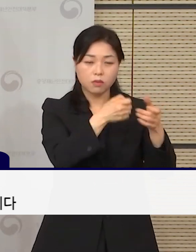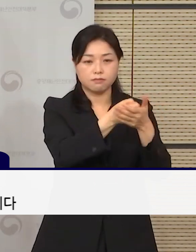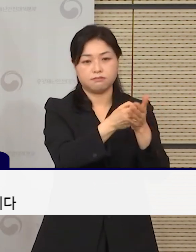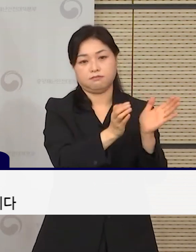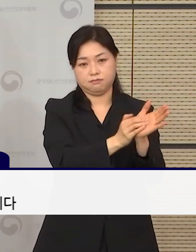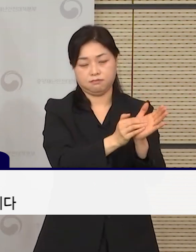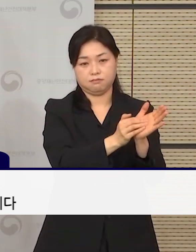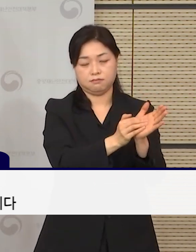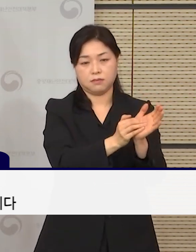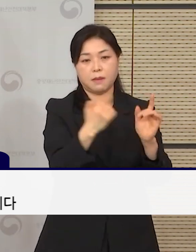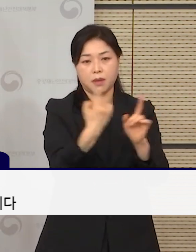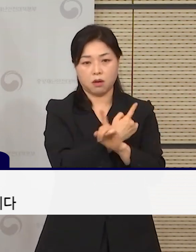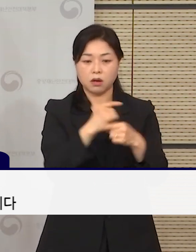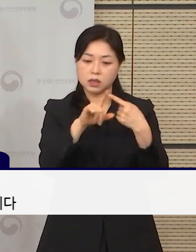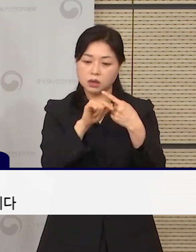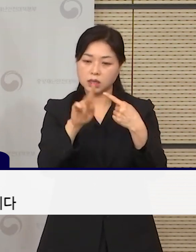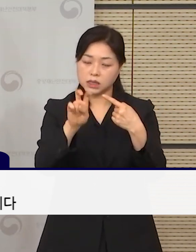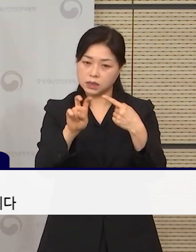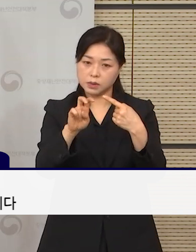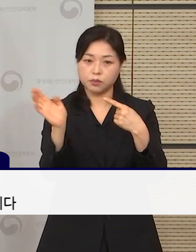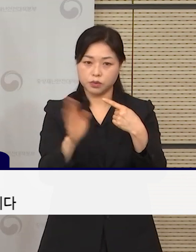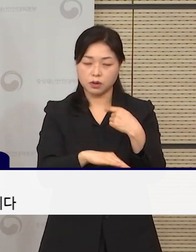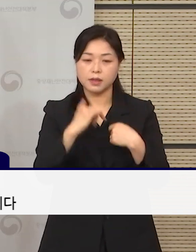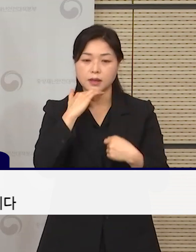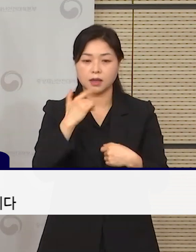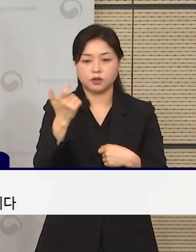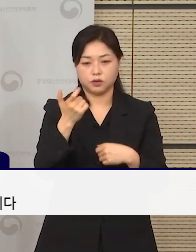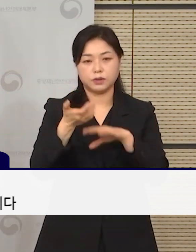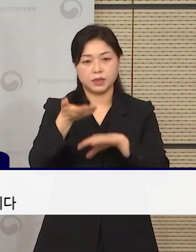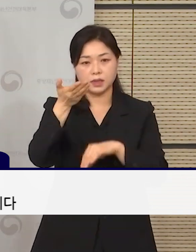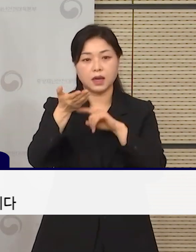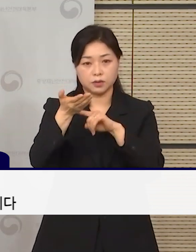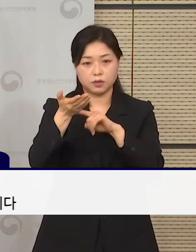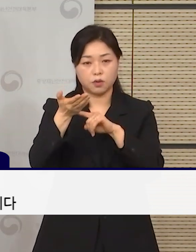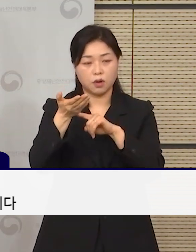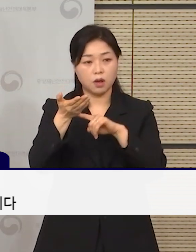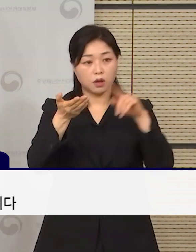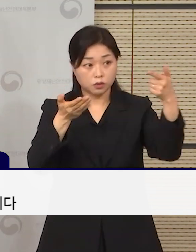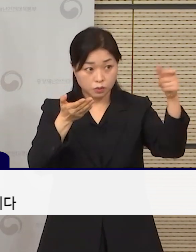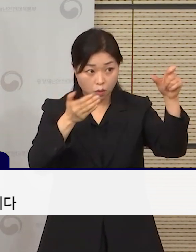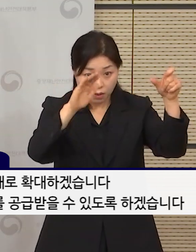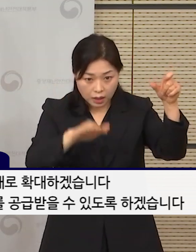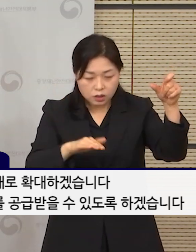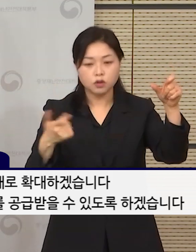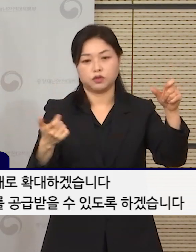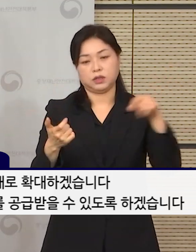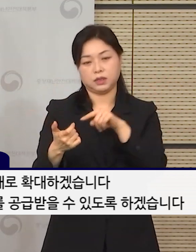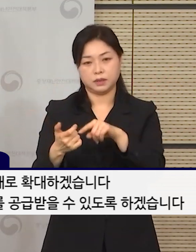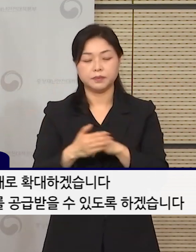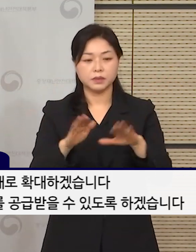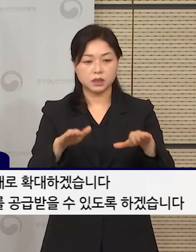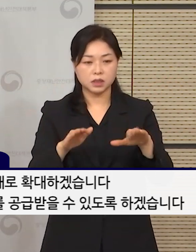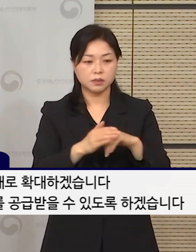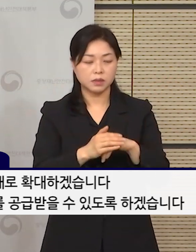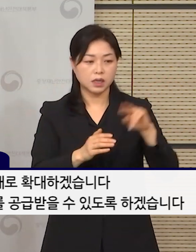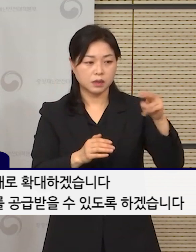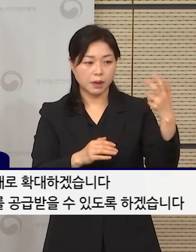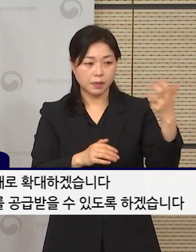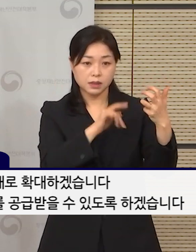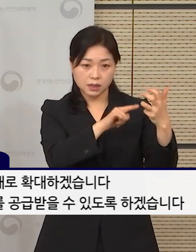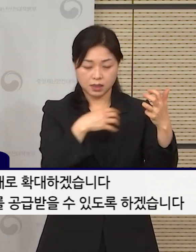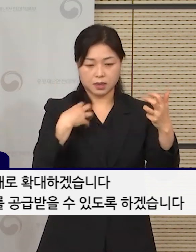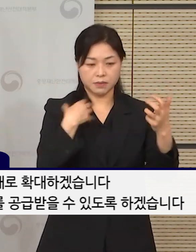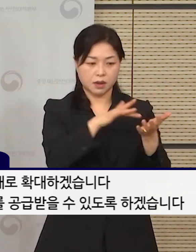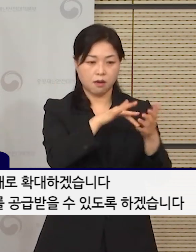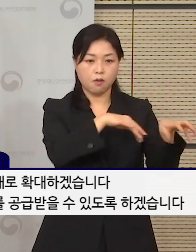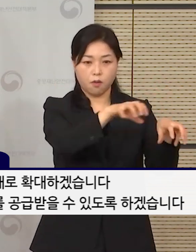있습니다. 1월 22일부터는 60세 이상으로 낮추도록 하겠습니다. 또한 현행 280개의 담당